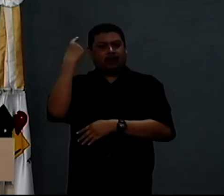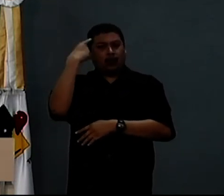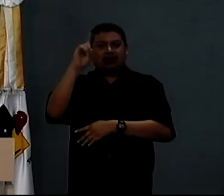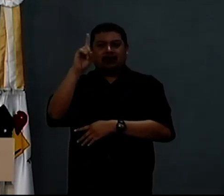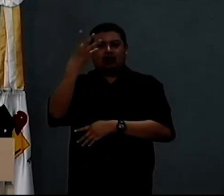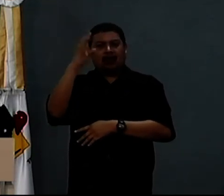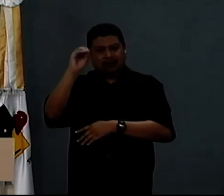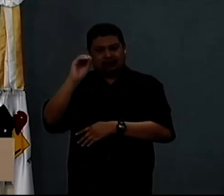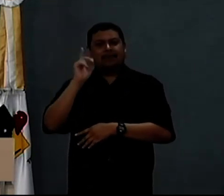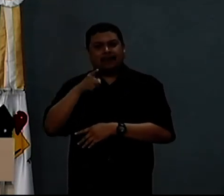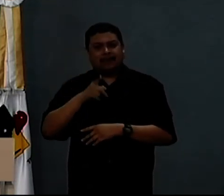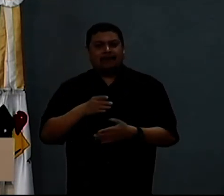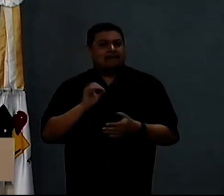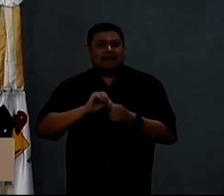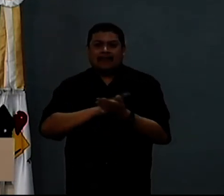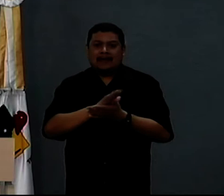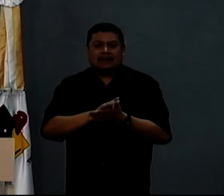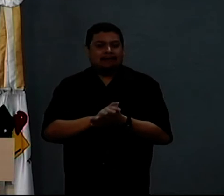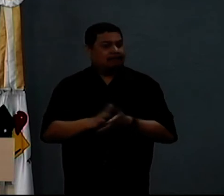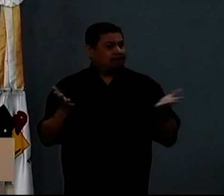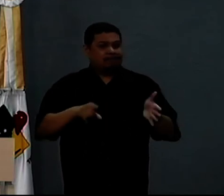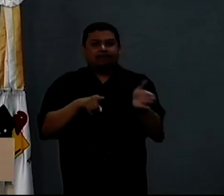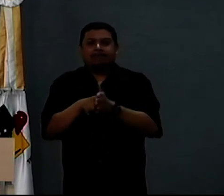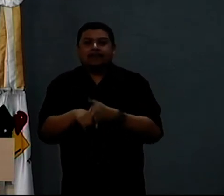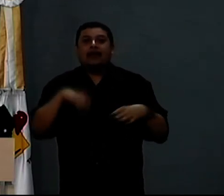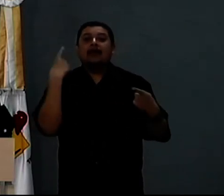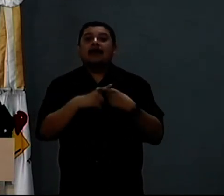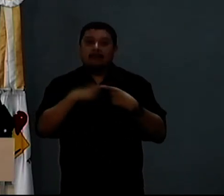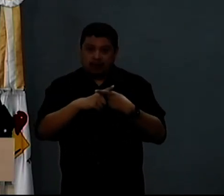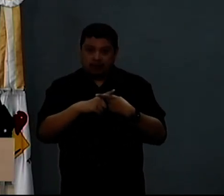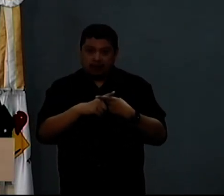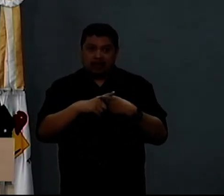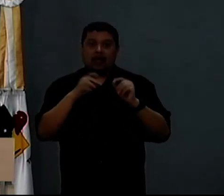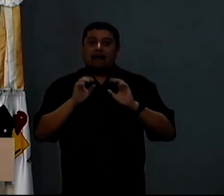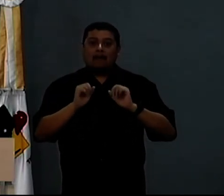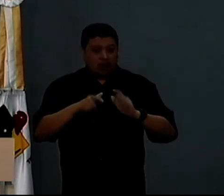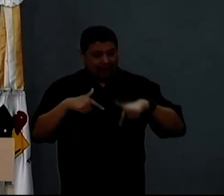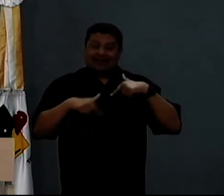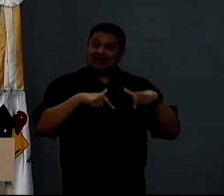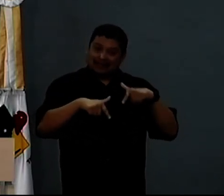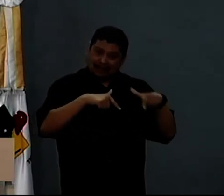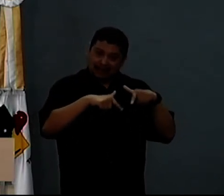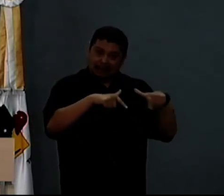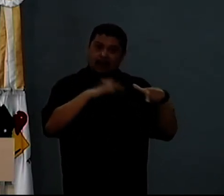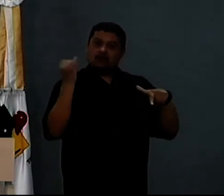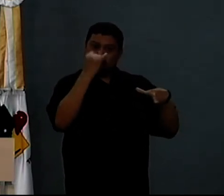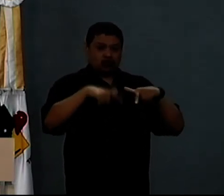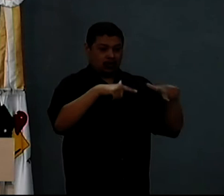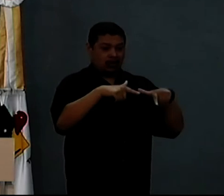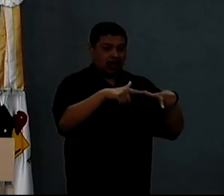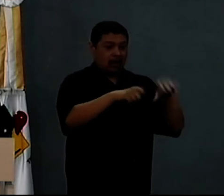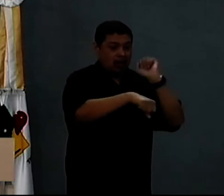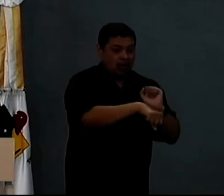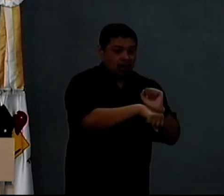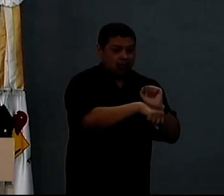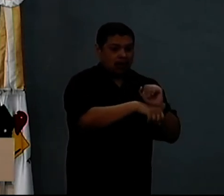coisa e parou, não fizeram mais nada. Aí eu pergunto, por que se começa uma obra tão importante ali naquela avenida e simplesmente para e não